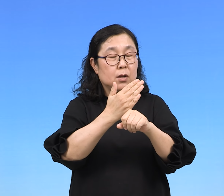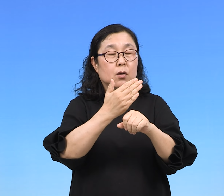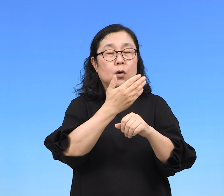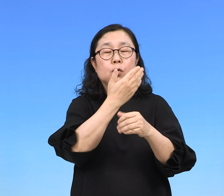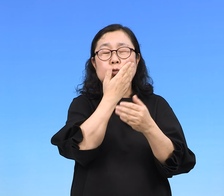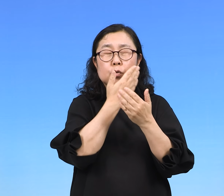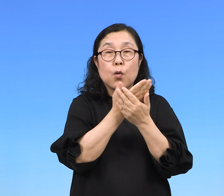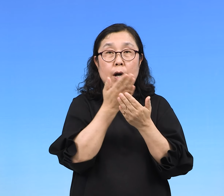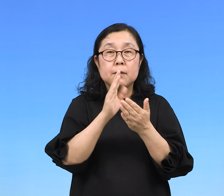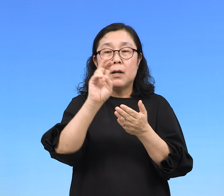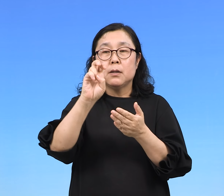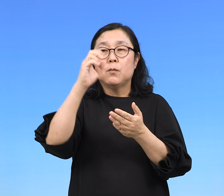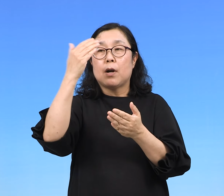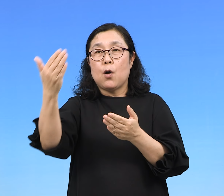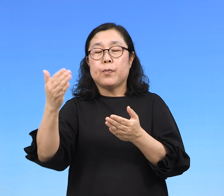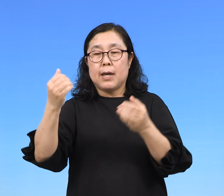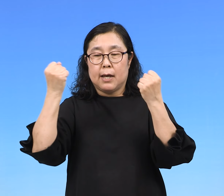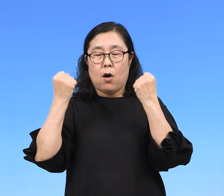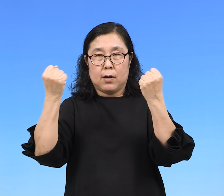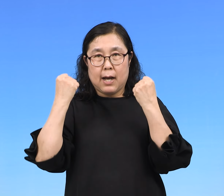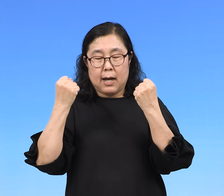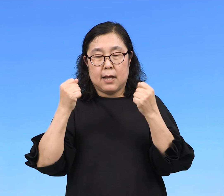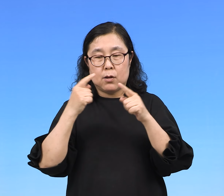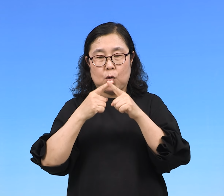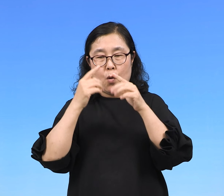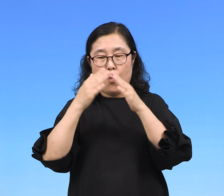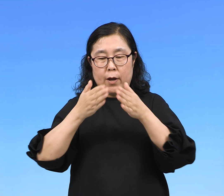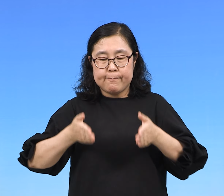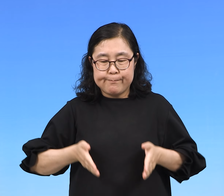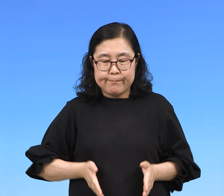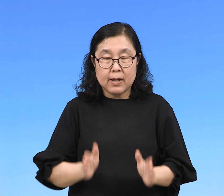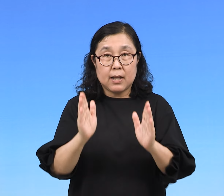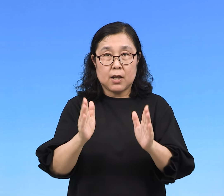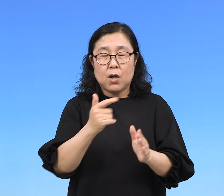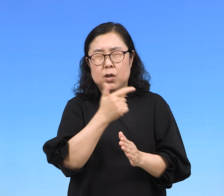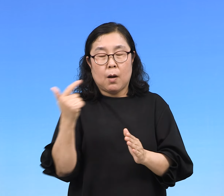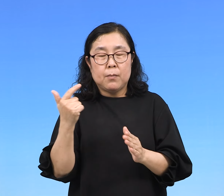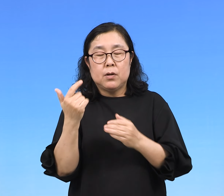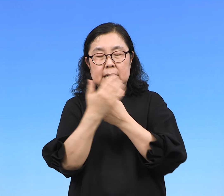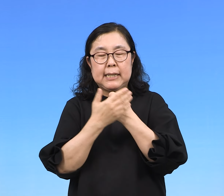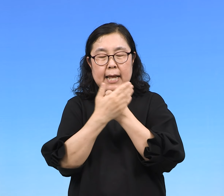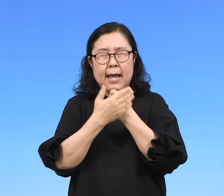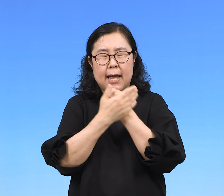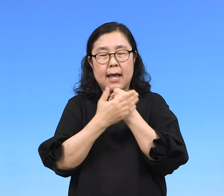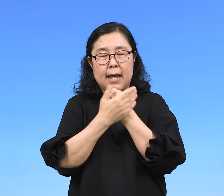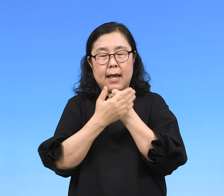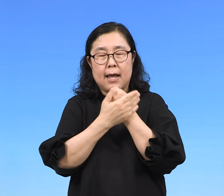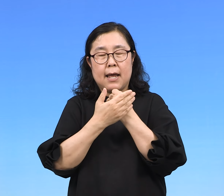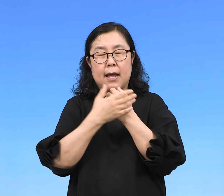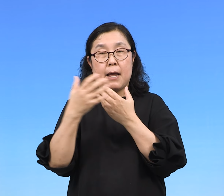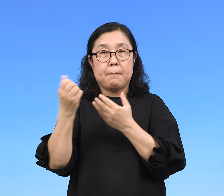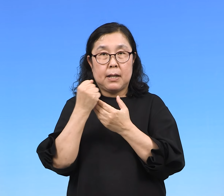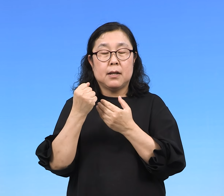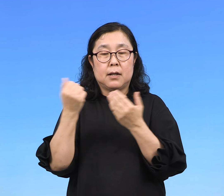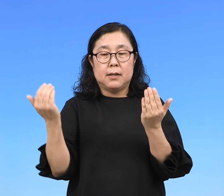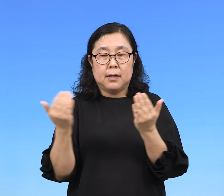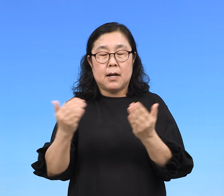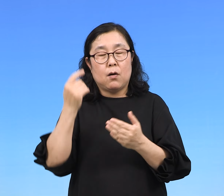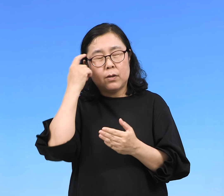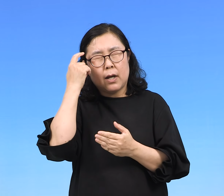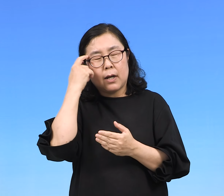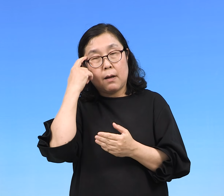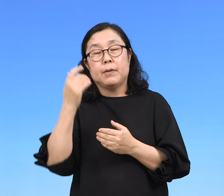중요하지만 29 건강한 교회가 태어난다는 거 진짜 이게 가슴 떨리는 일 아닙니까? 그래서 제가 우리 예비